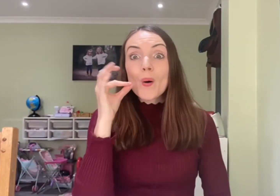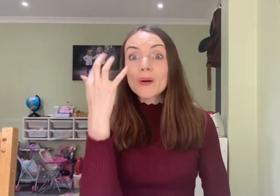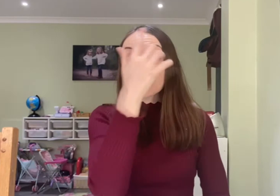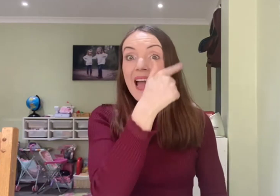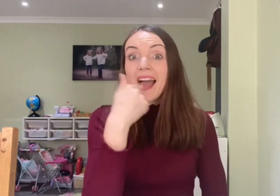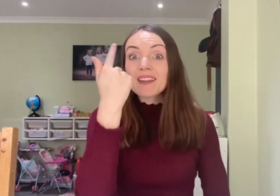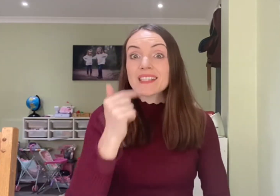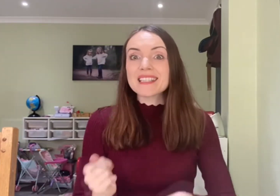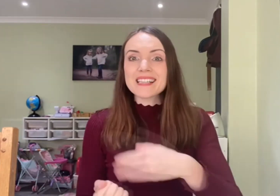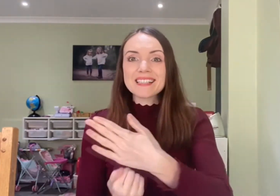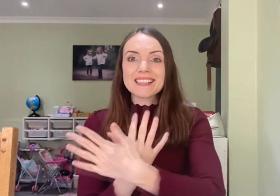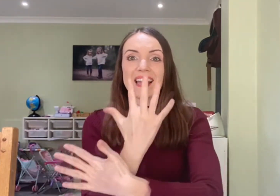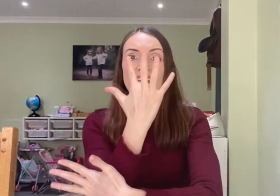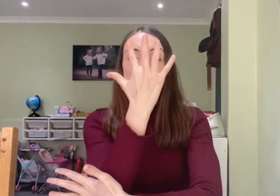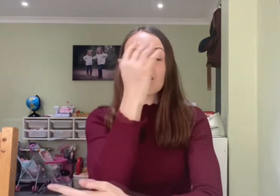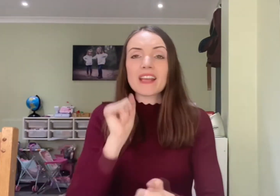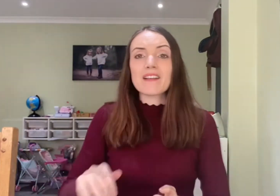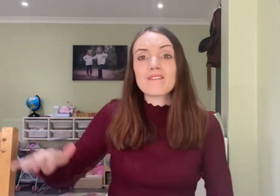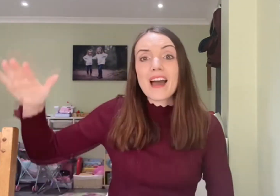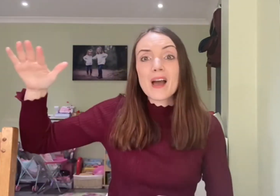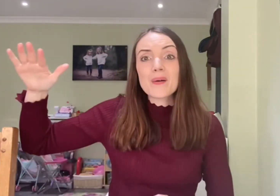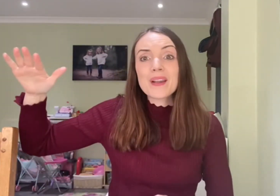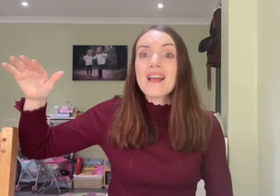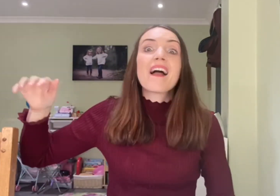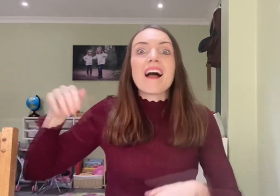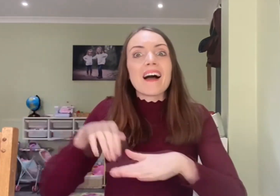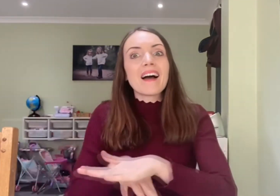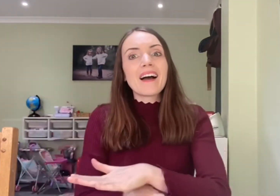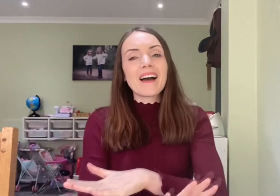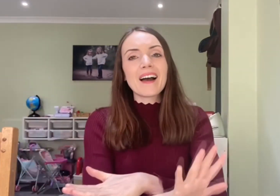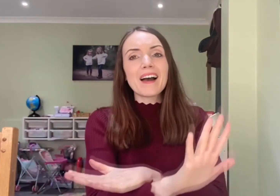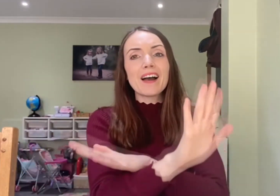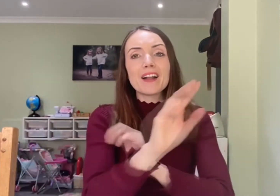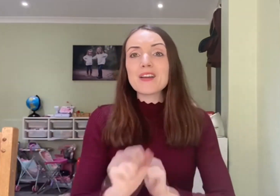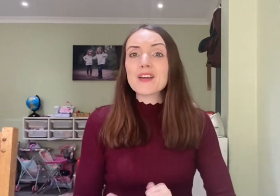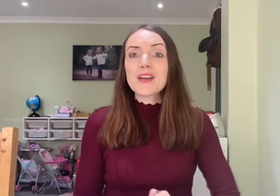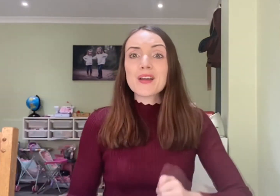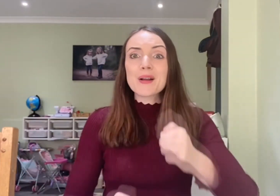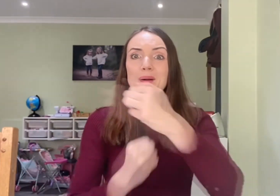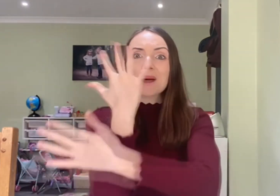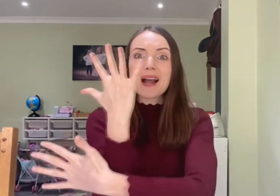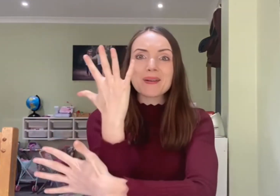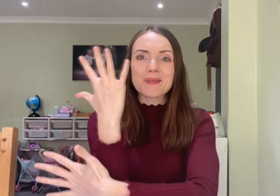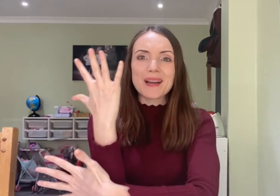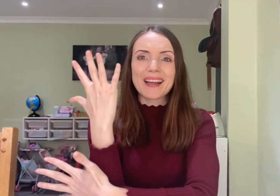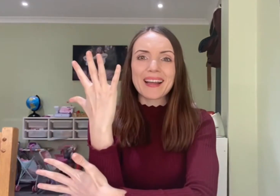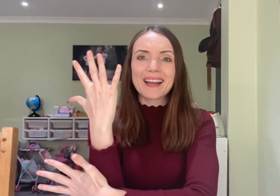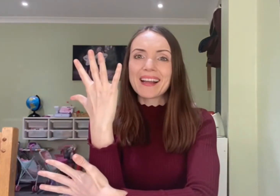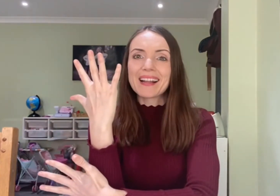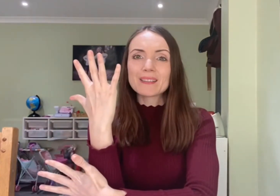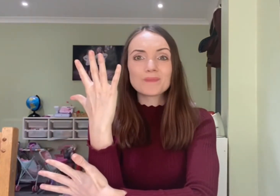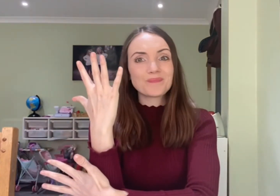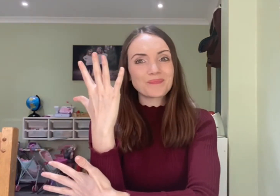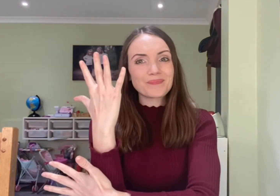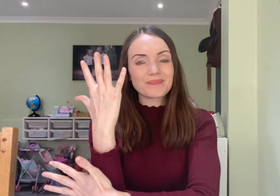Blodau hardd sy'n tyfu'n fawr yn y Gwanwyn.